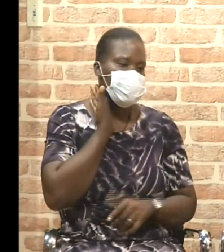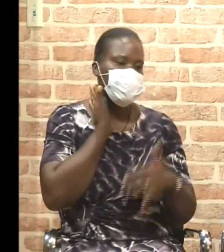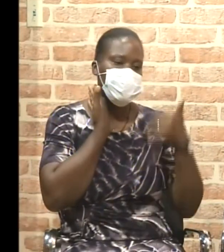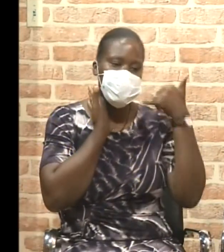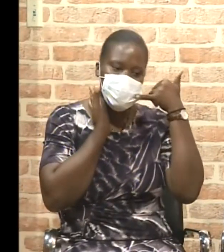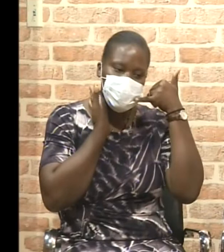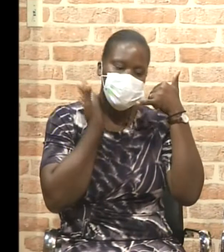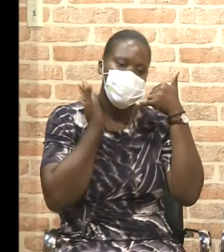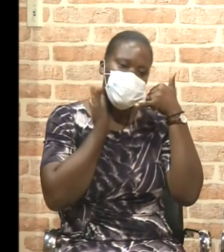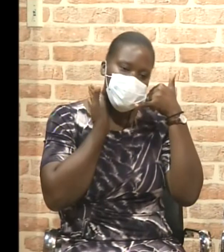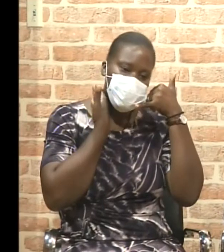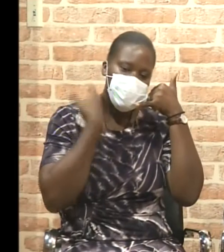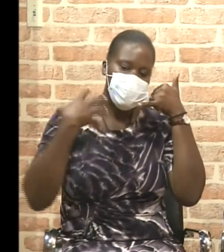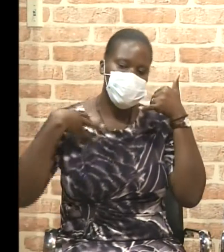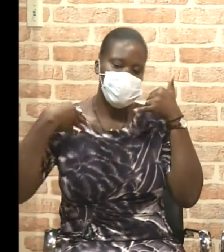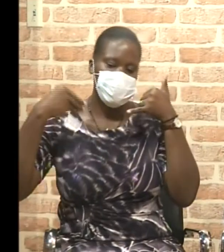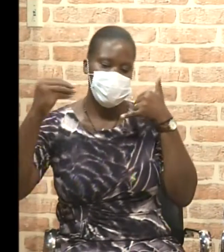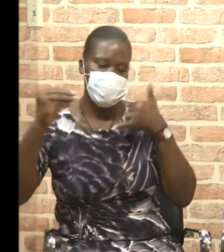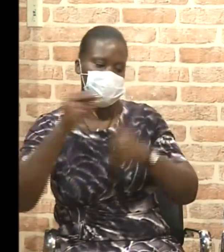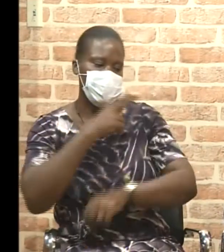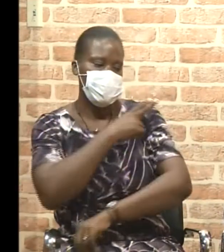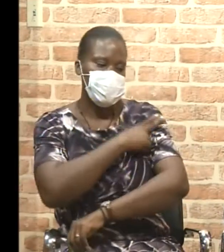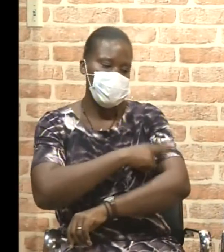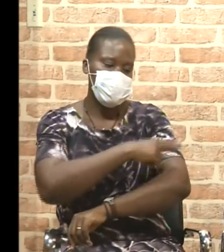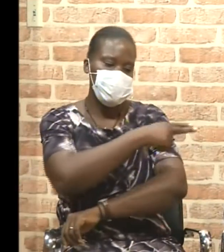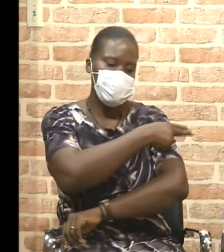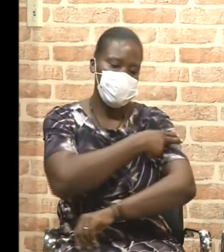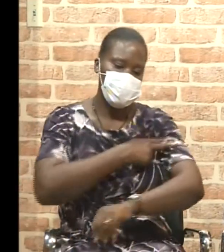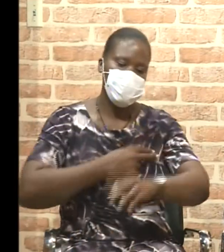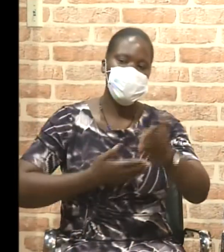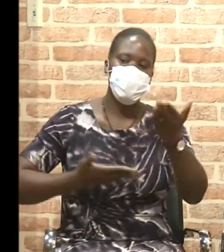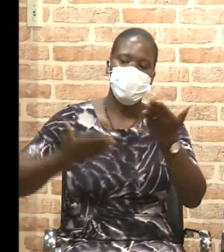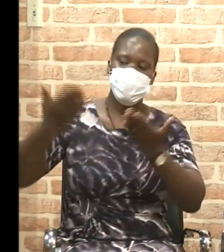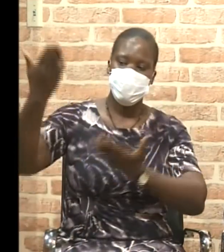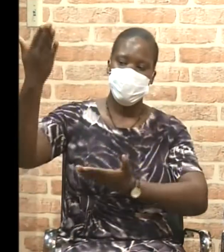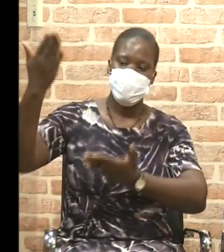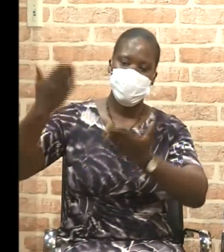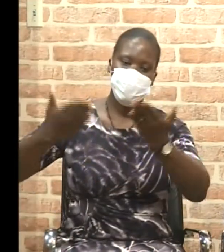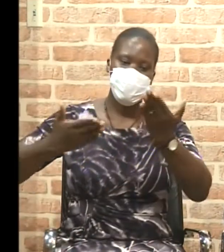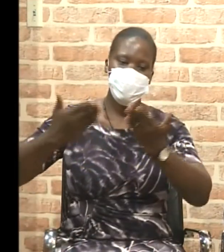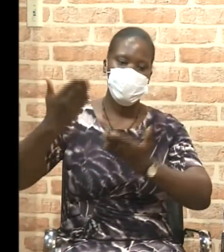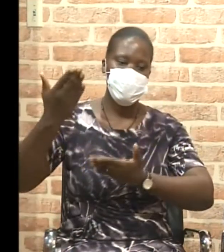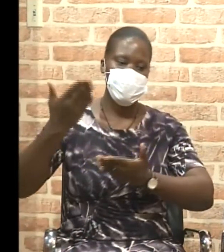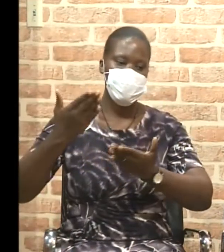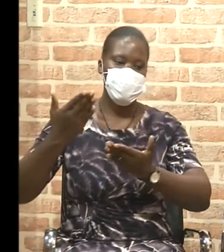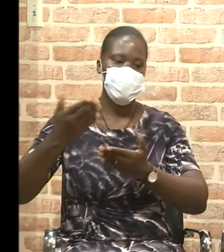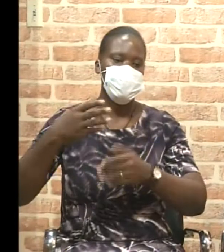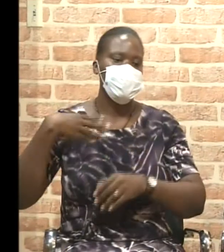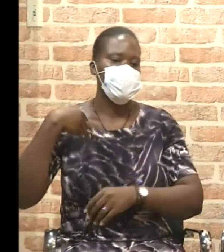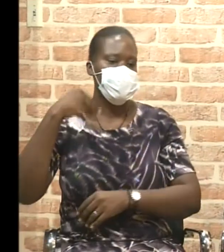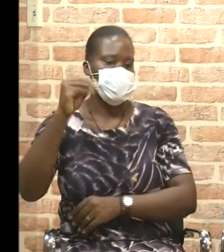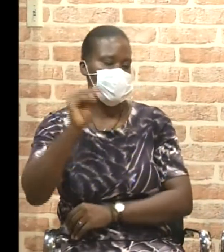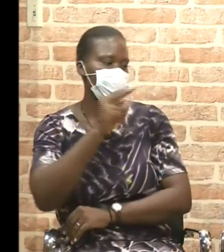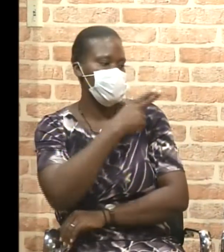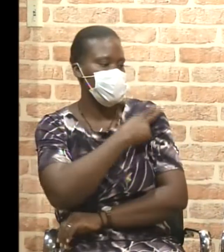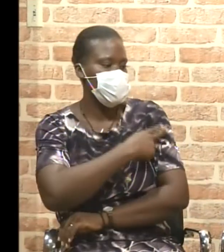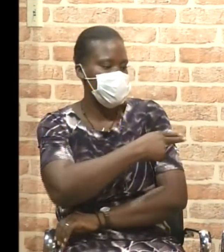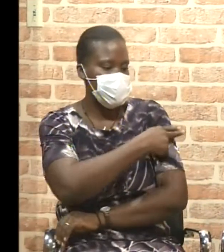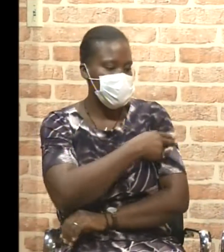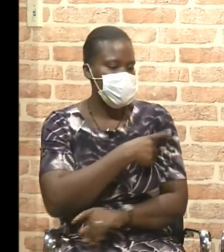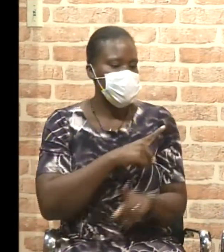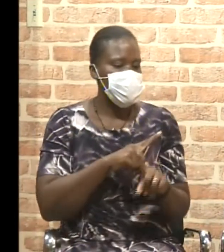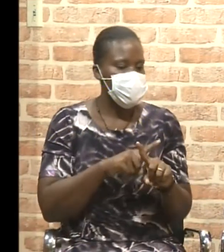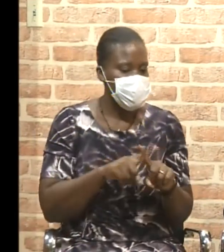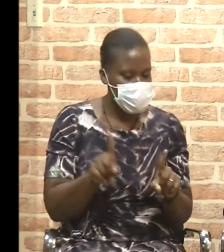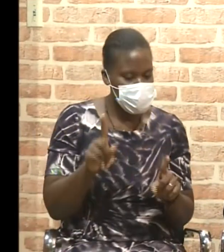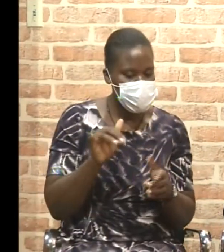fièvre. Et que les médecins, donc service URIS, ont justement fait suivi, mon ont allé à l'hôpital. Mais étant donné